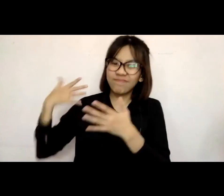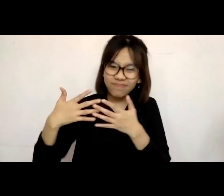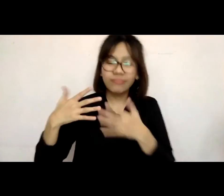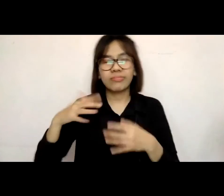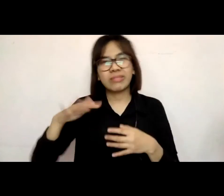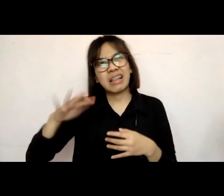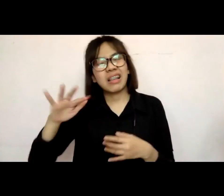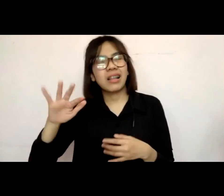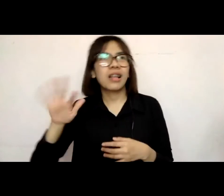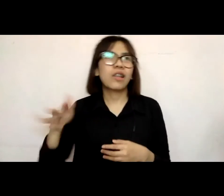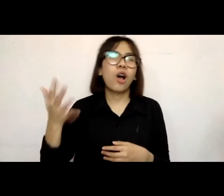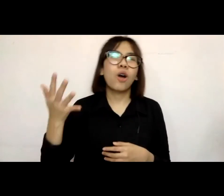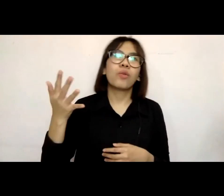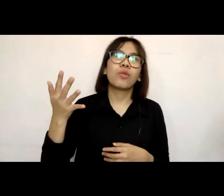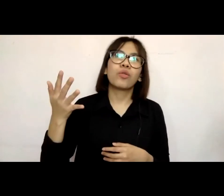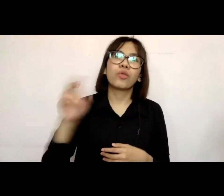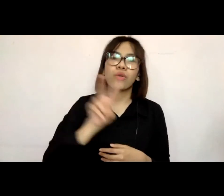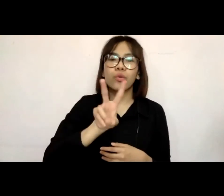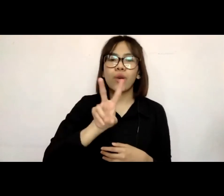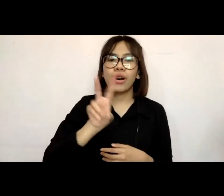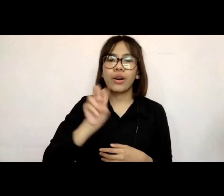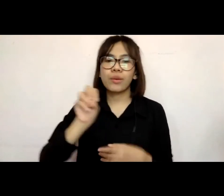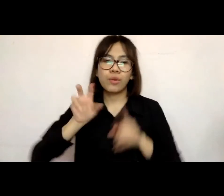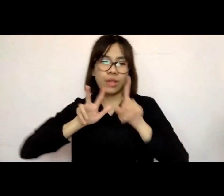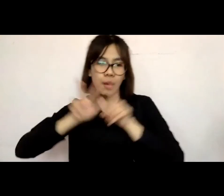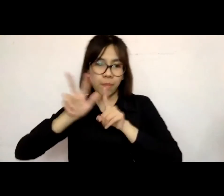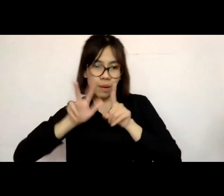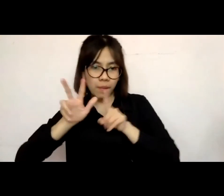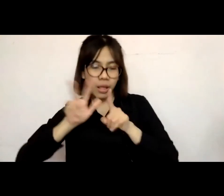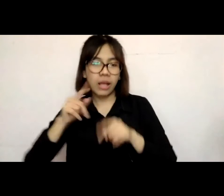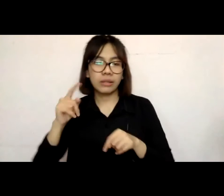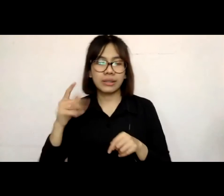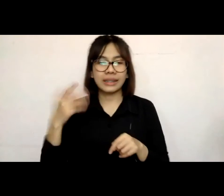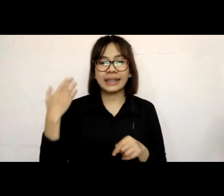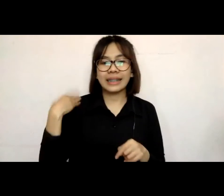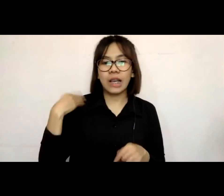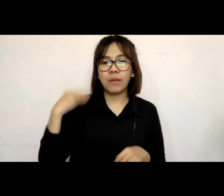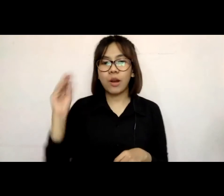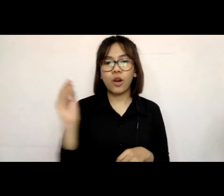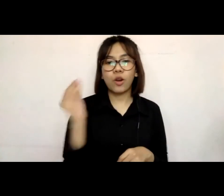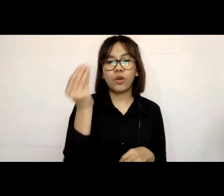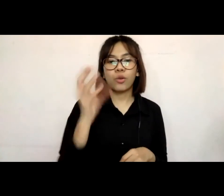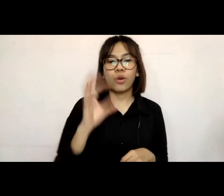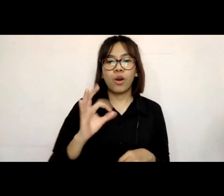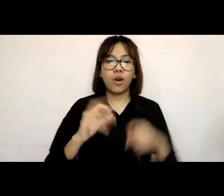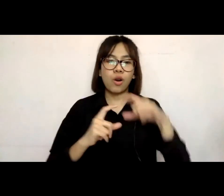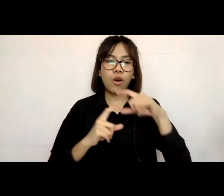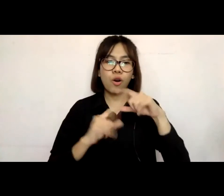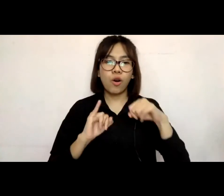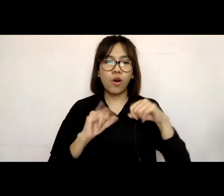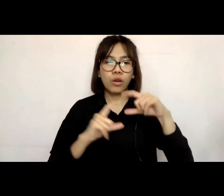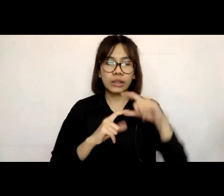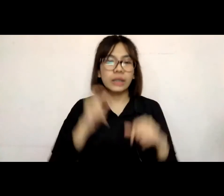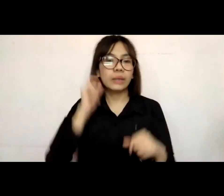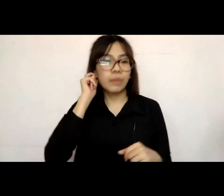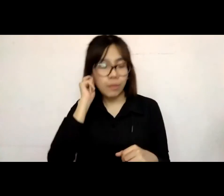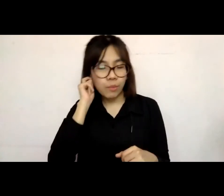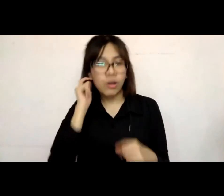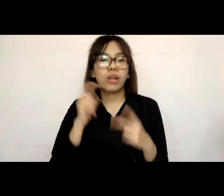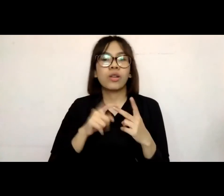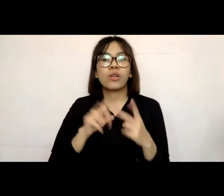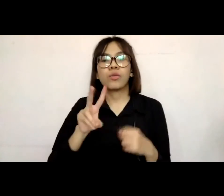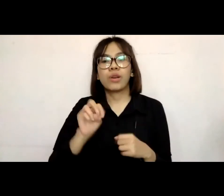kepada lingkup di lingkungan dinas, di lingkungan sekolah,